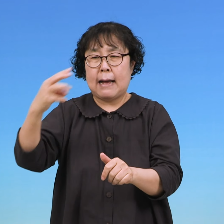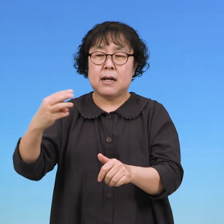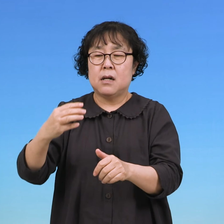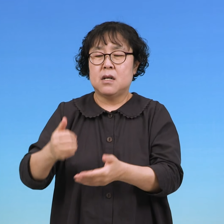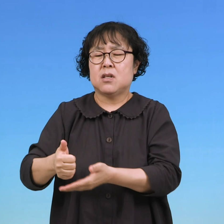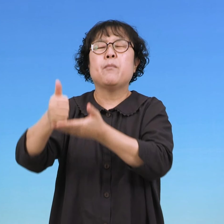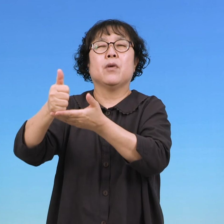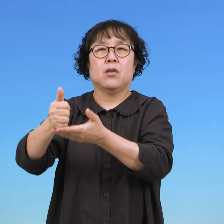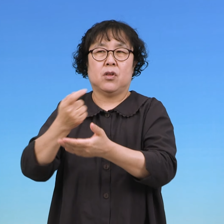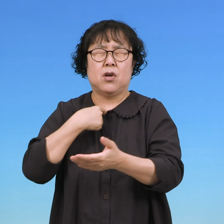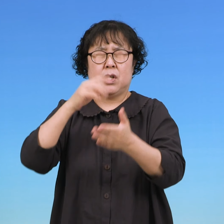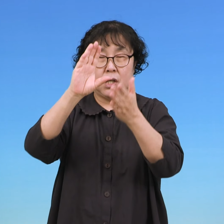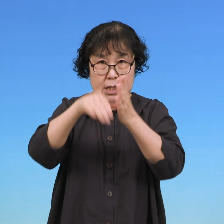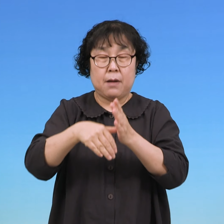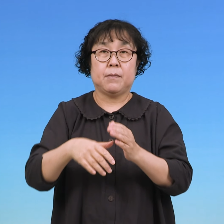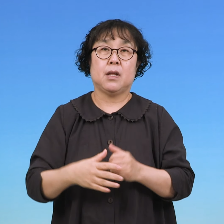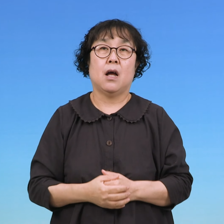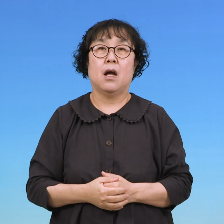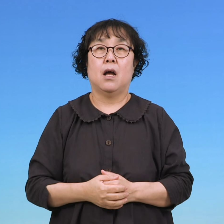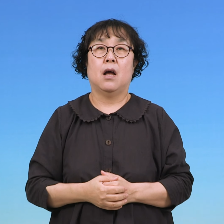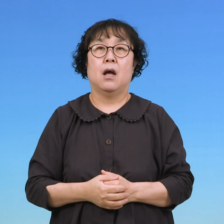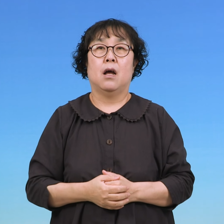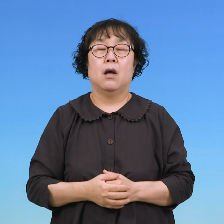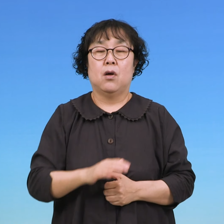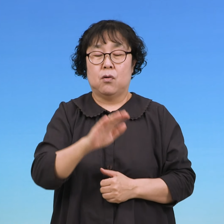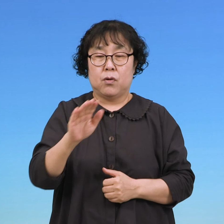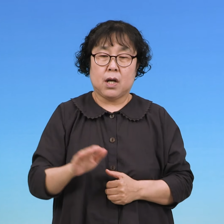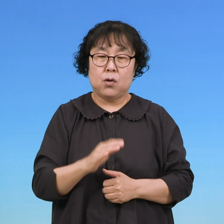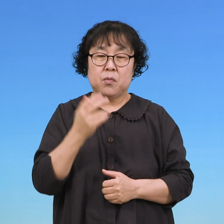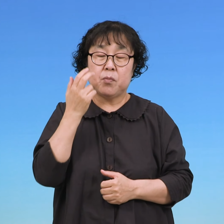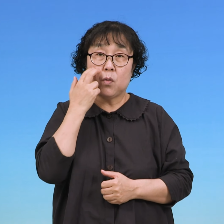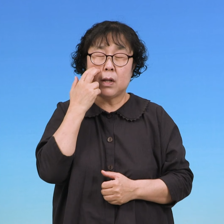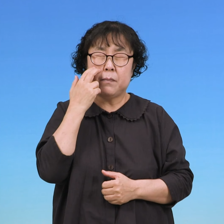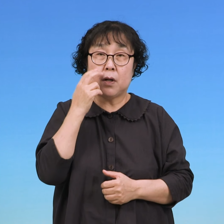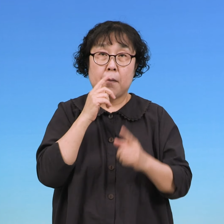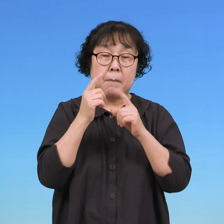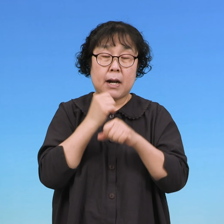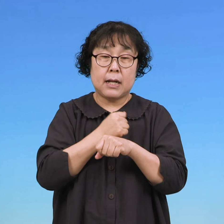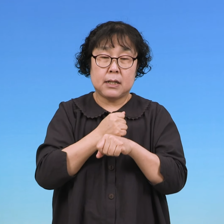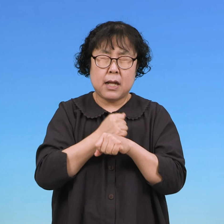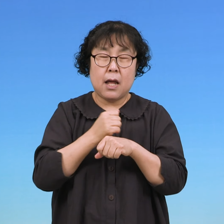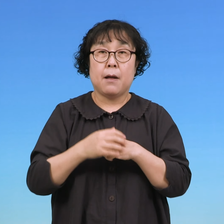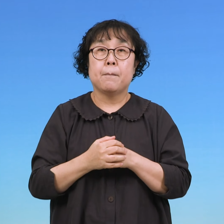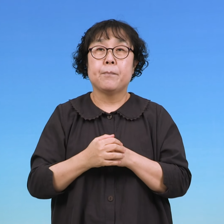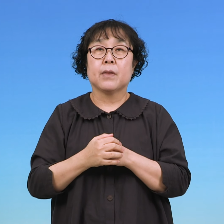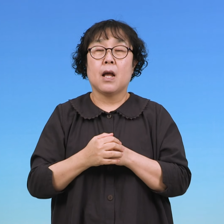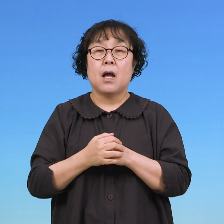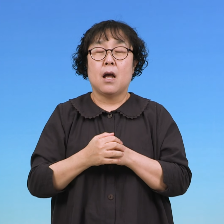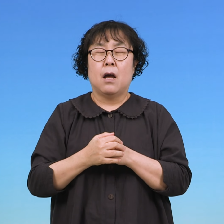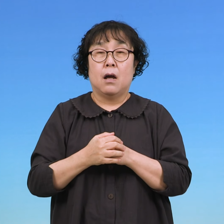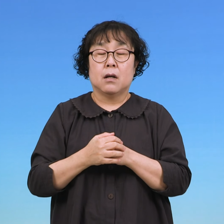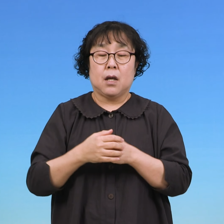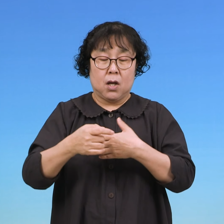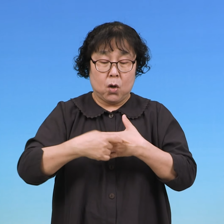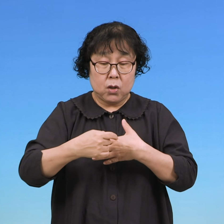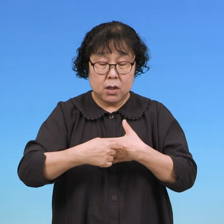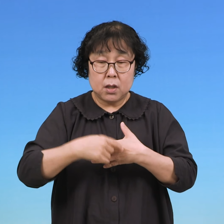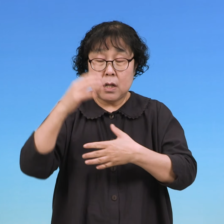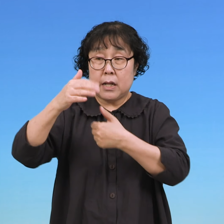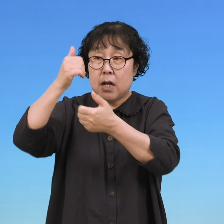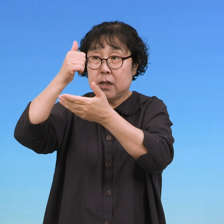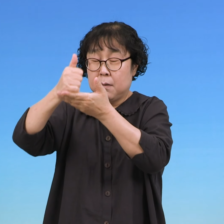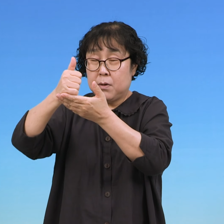우리 말 가운데 뭐라고 쓰고 뭐라고 읽는다 막 이런 게 막 유행하는 걸 제가 봤는데요. 딱 이렇게